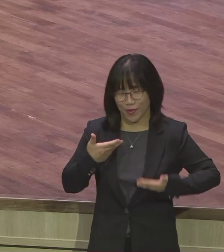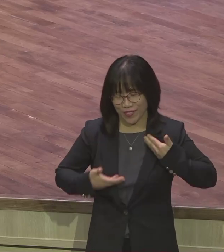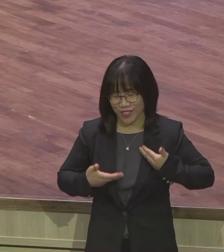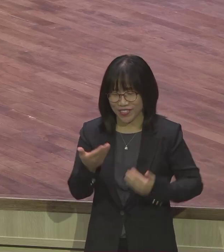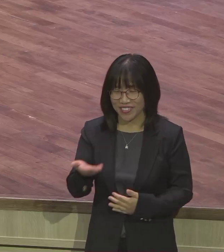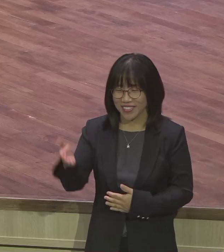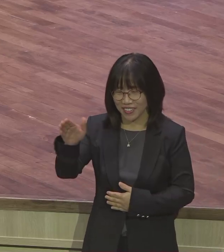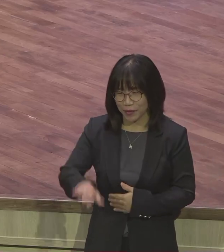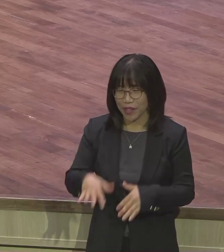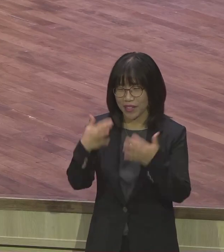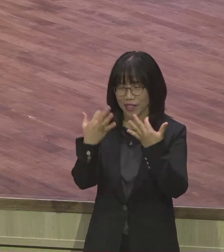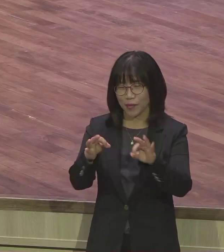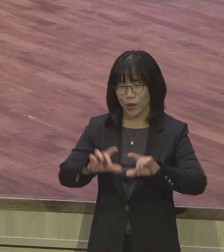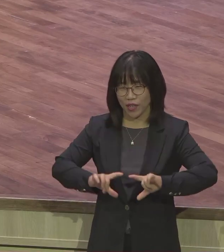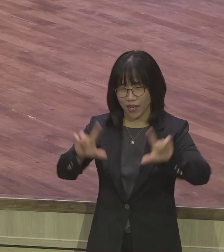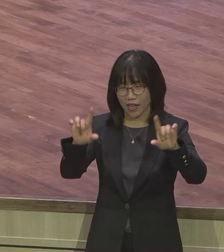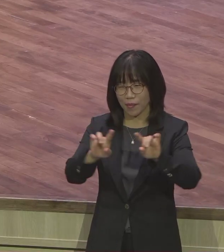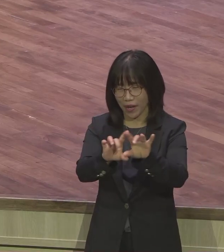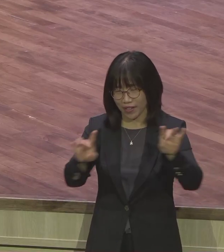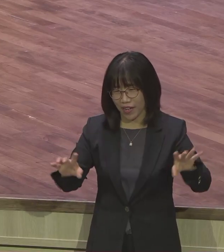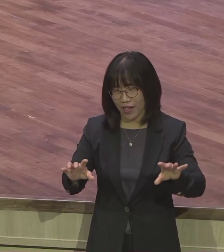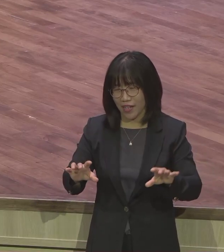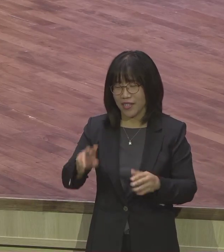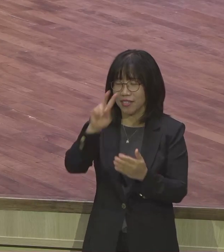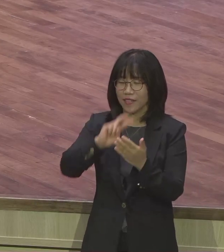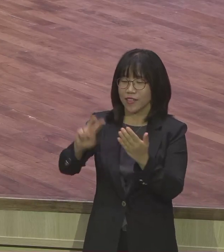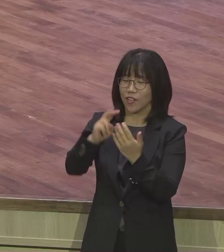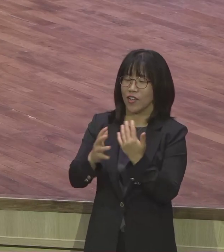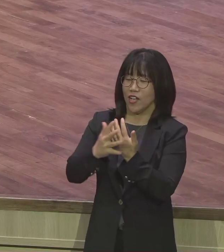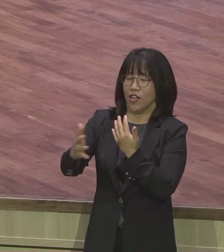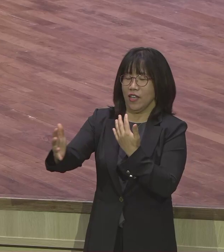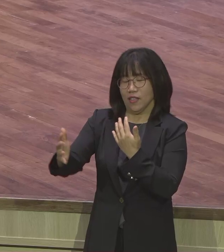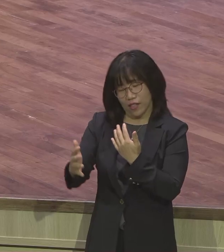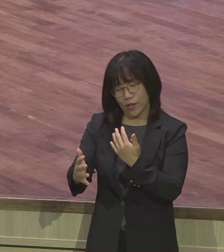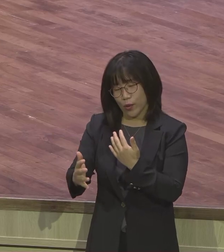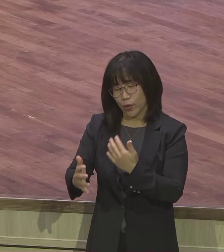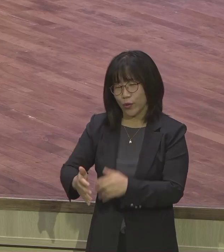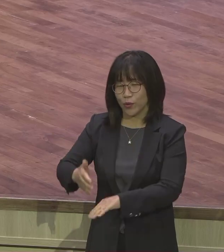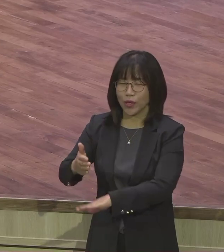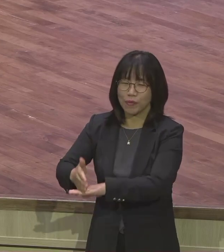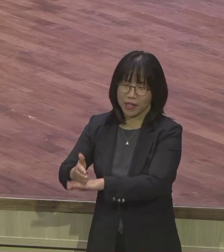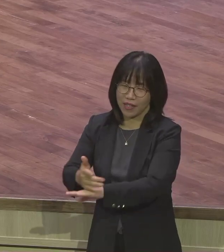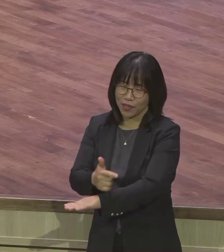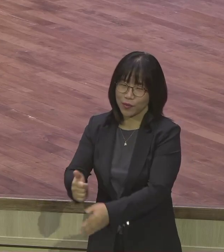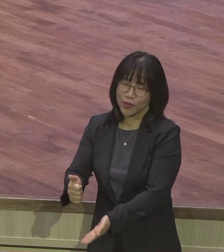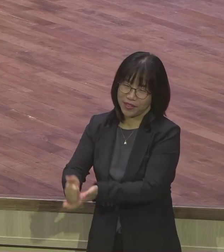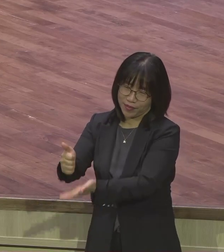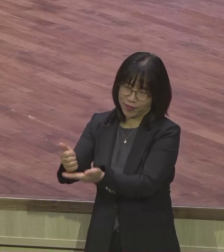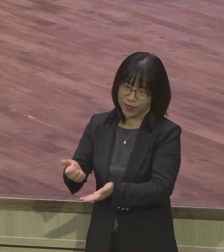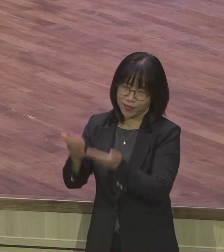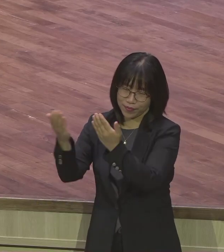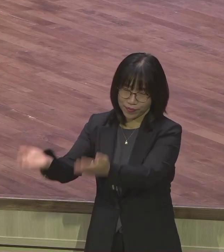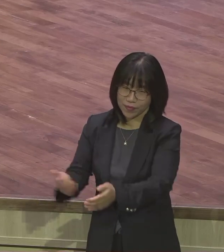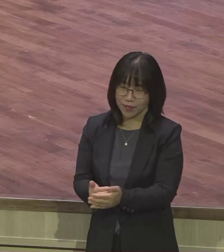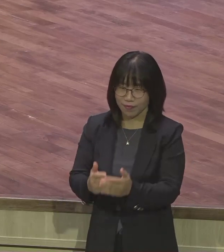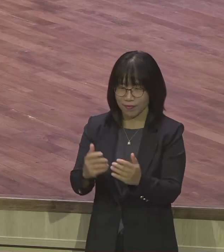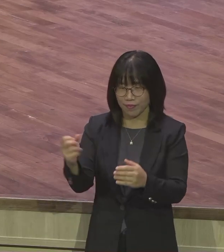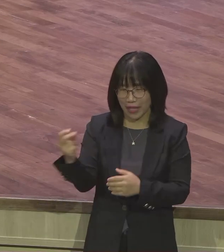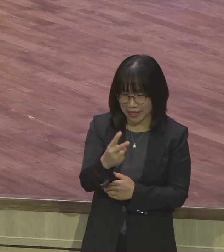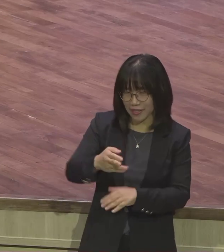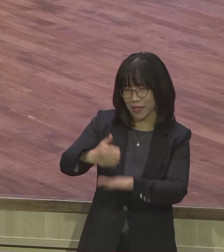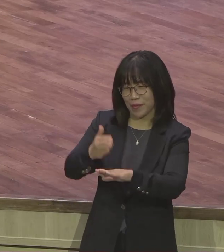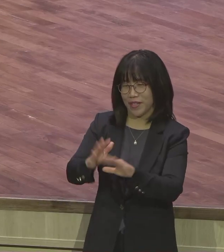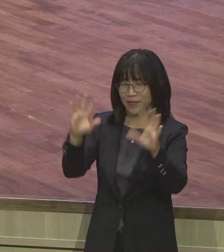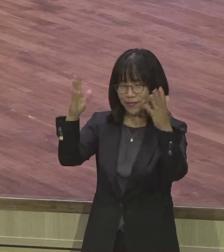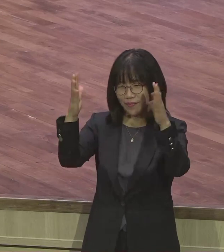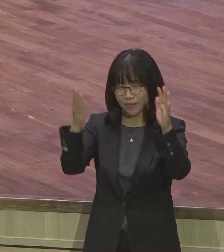찬양하는 우리 찬양 우리 그 심야 팀들 대단합니다. 늘 감사합니다. 다시 한번 감사의 박수